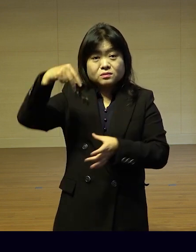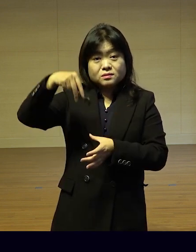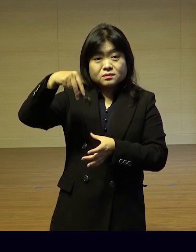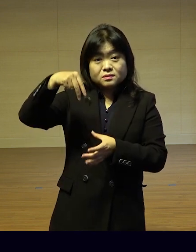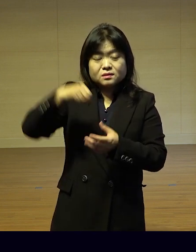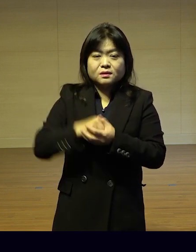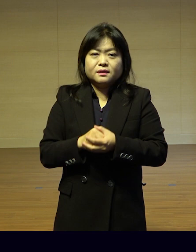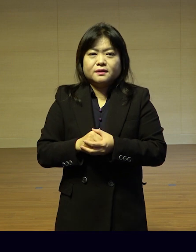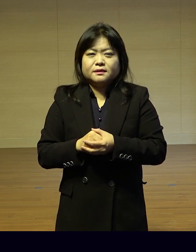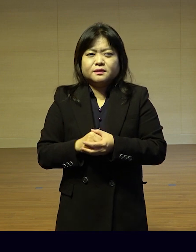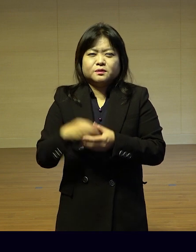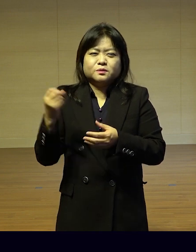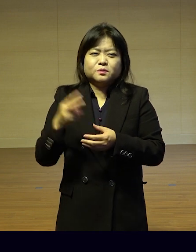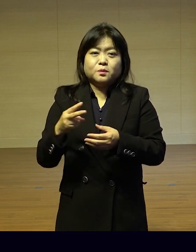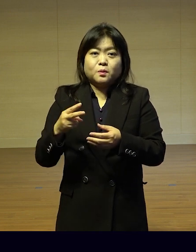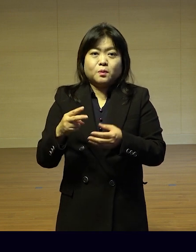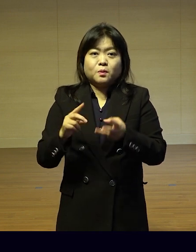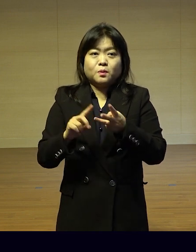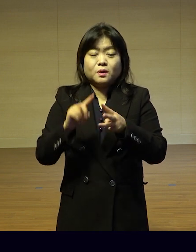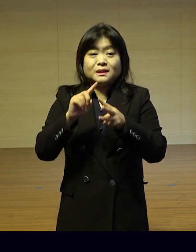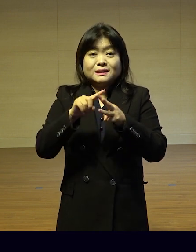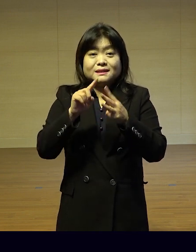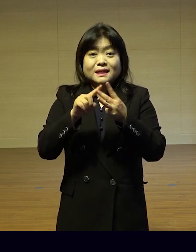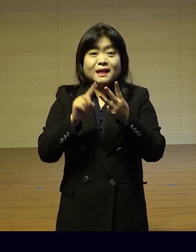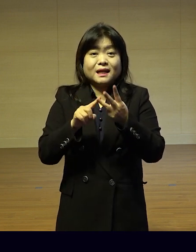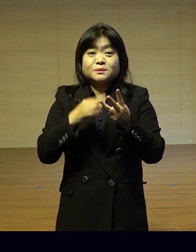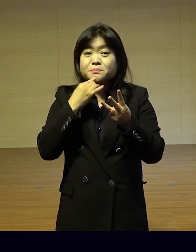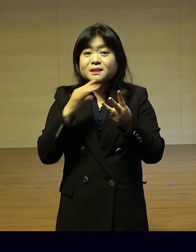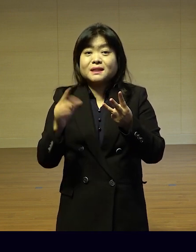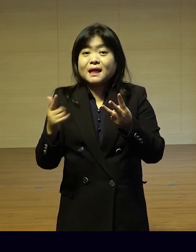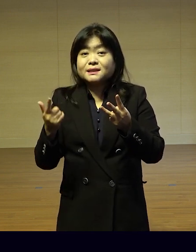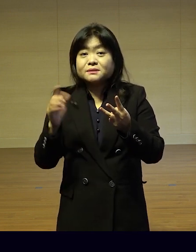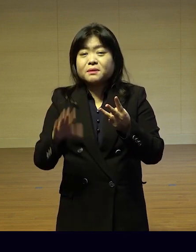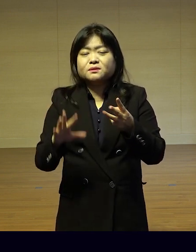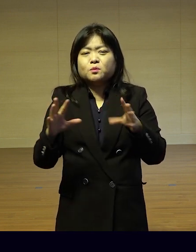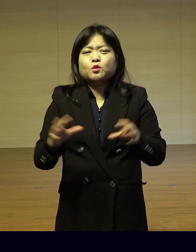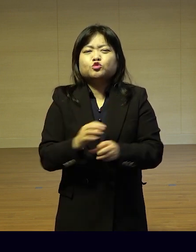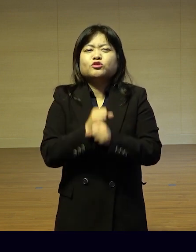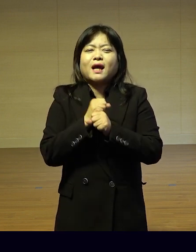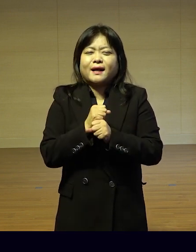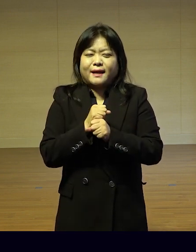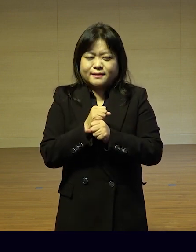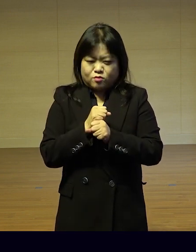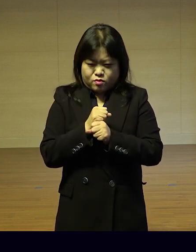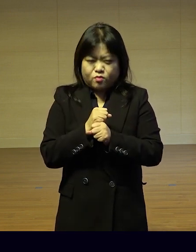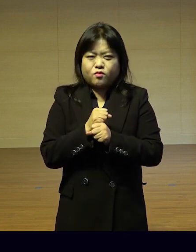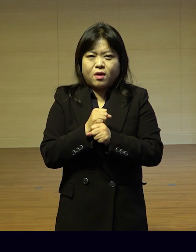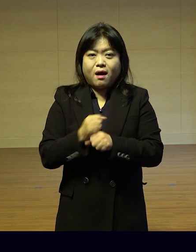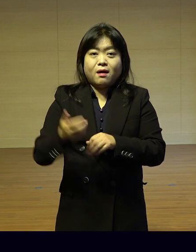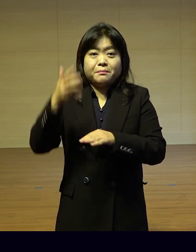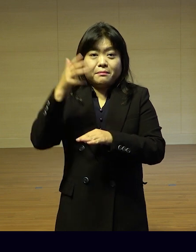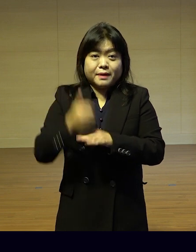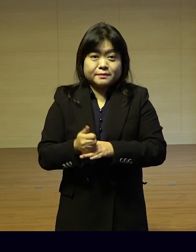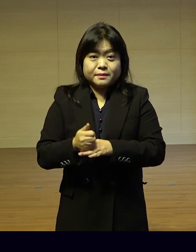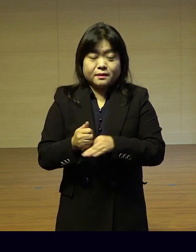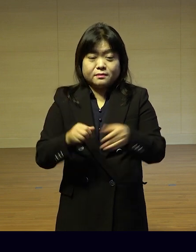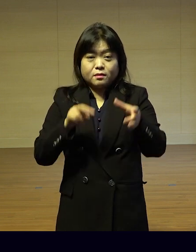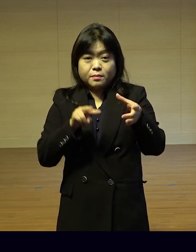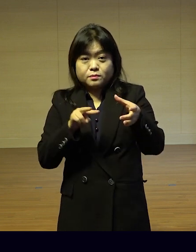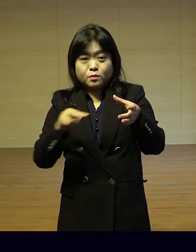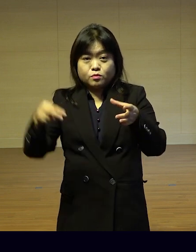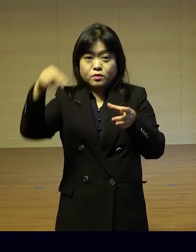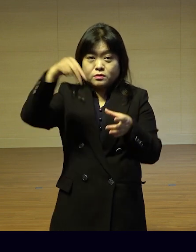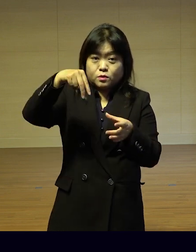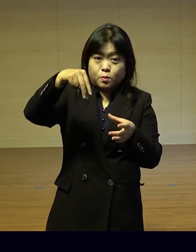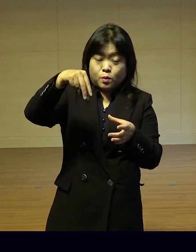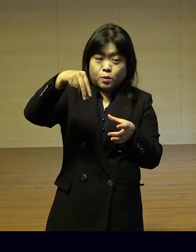근데 이제 단계를 꼭 이렇게 세 단계로 되는 건 아니에요. 근데 좀 축약해서 마지막에는 이제 옆에서도 보고 위에서도